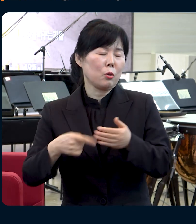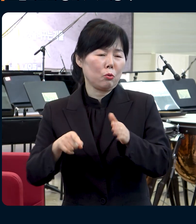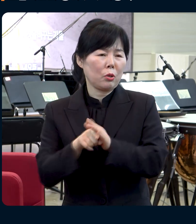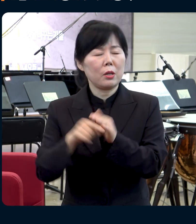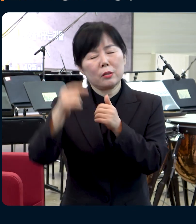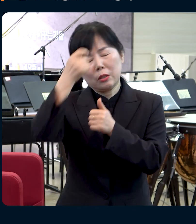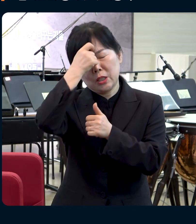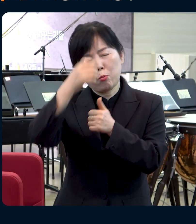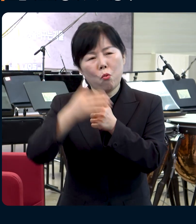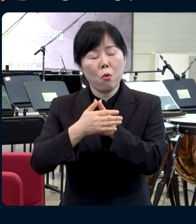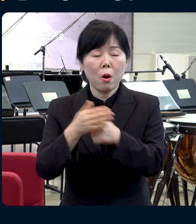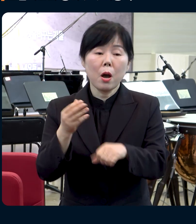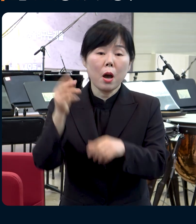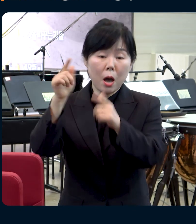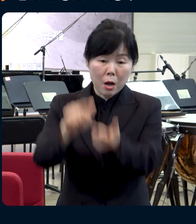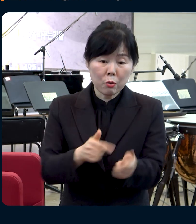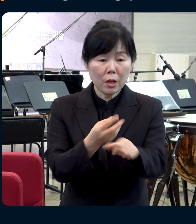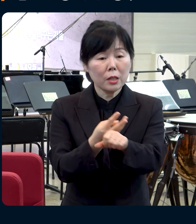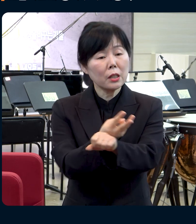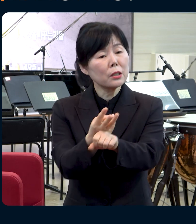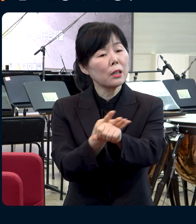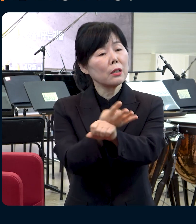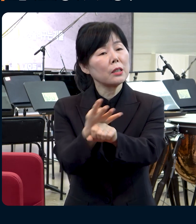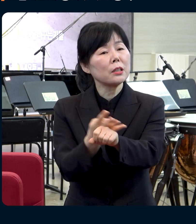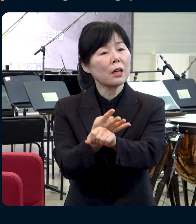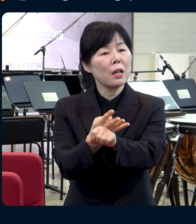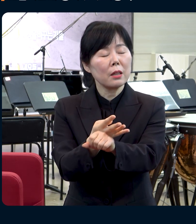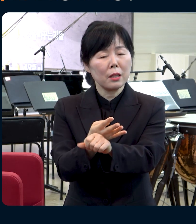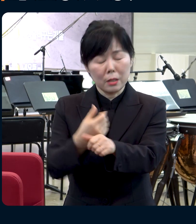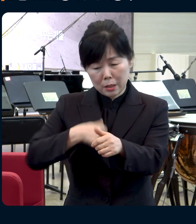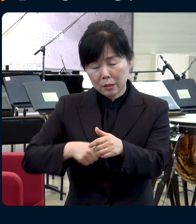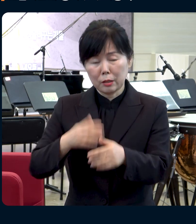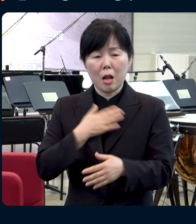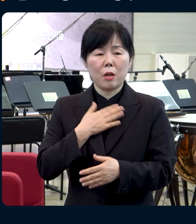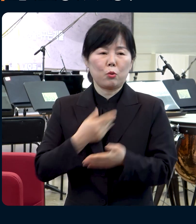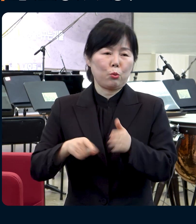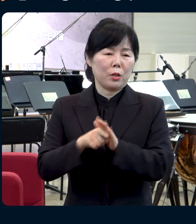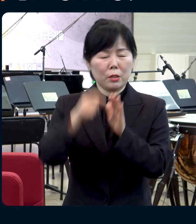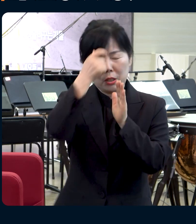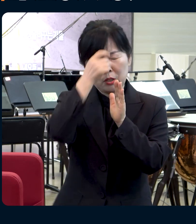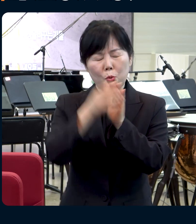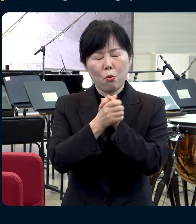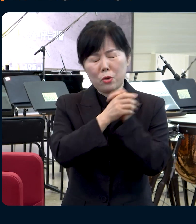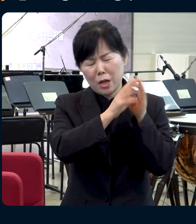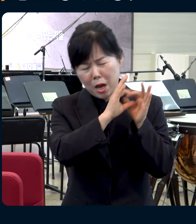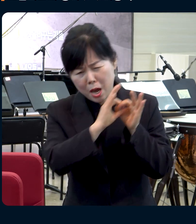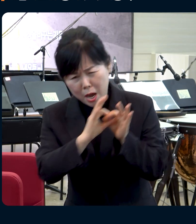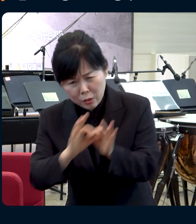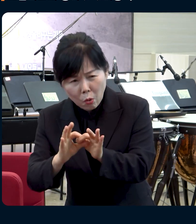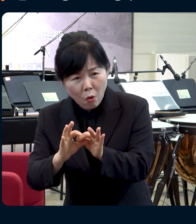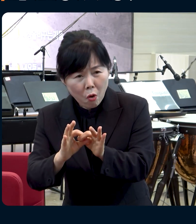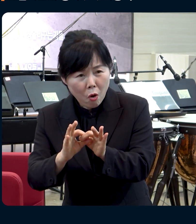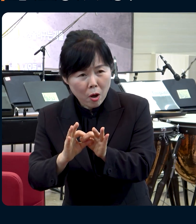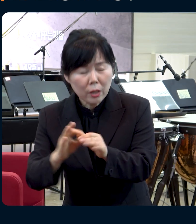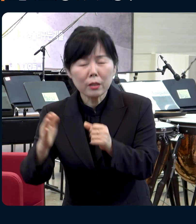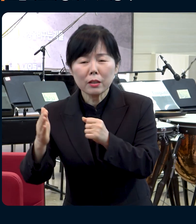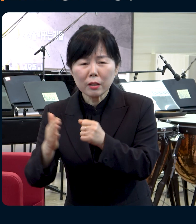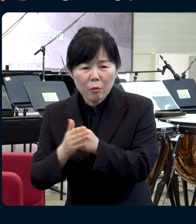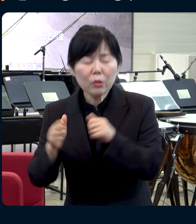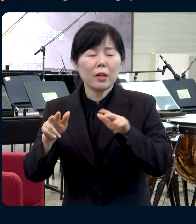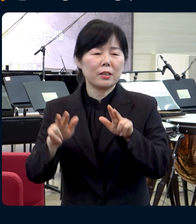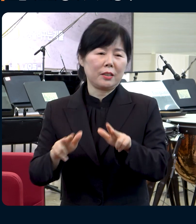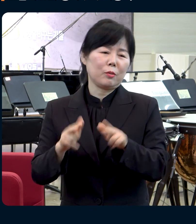하루에 3시간씩 4시간씩 아들을 위해서 기도하니까 힘들고 어렵지만은 그 어려운 순간들을 이겨낼 수